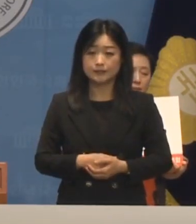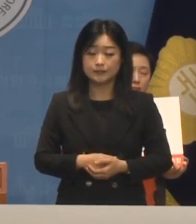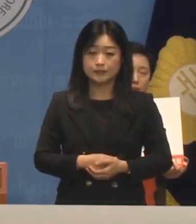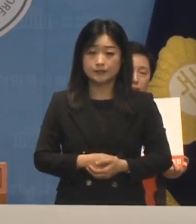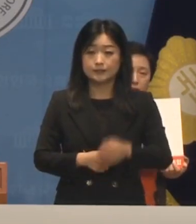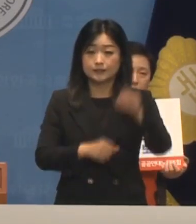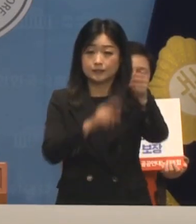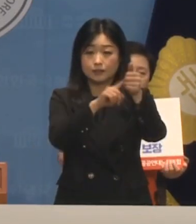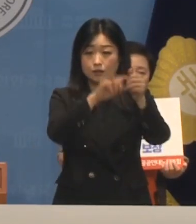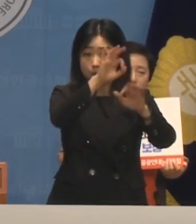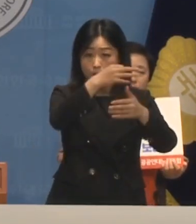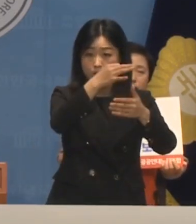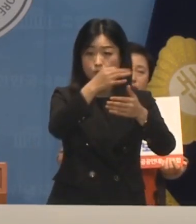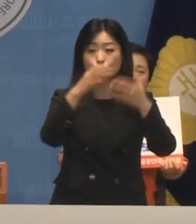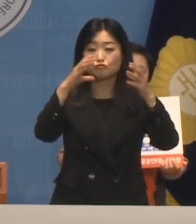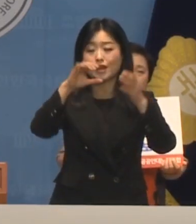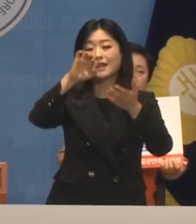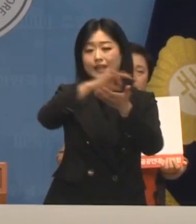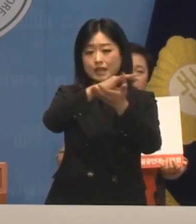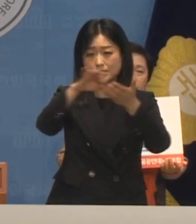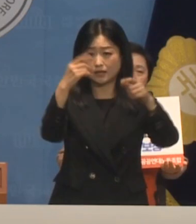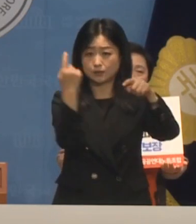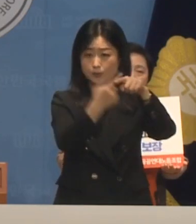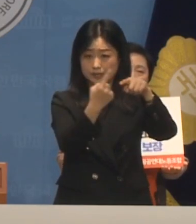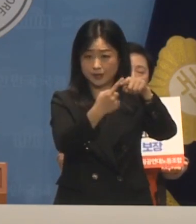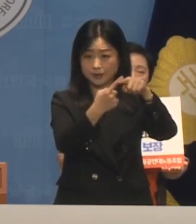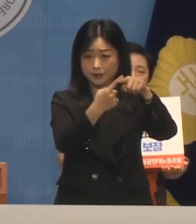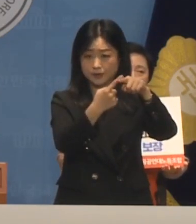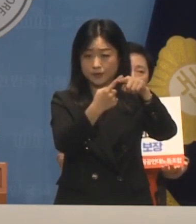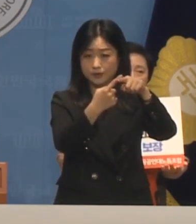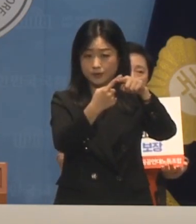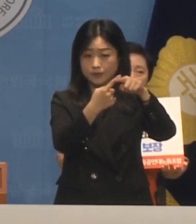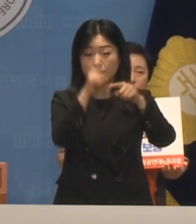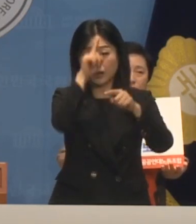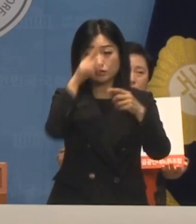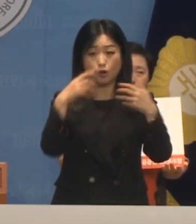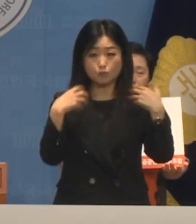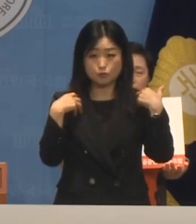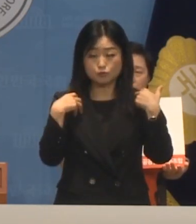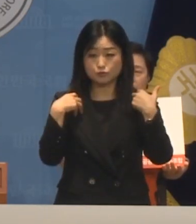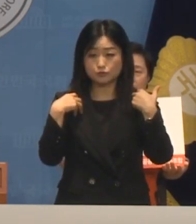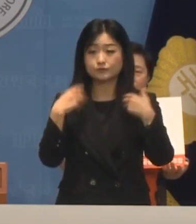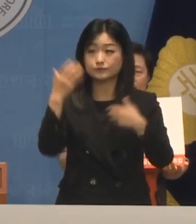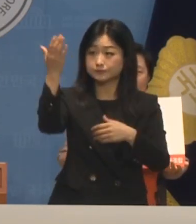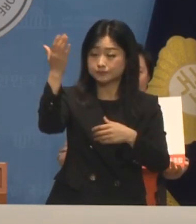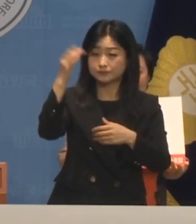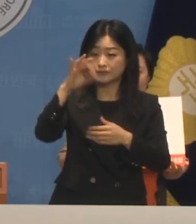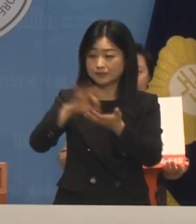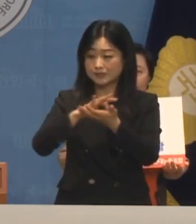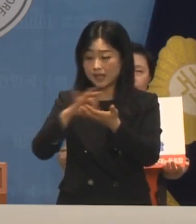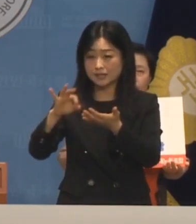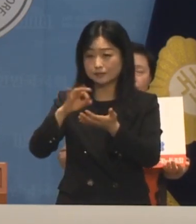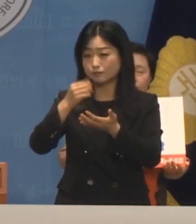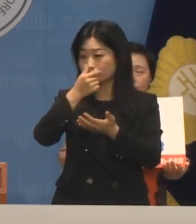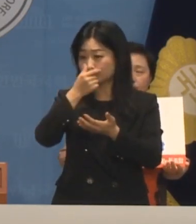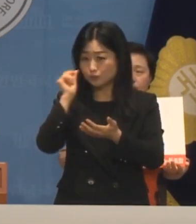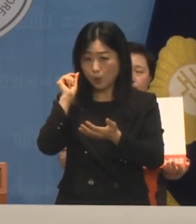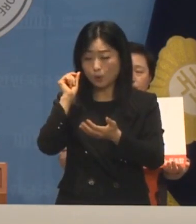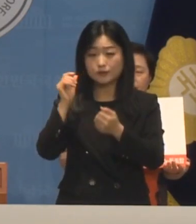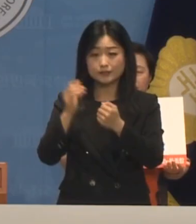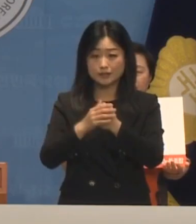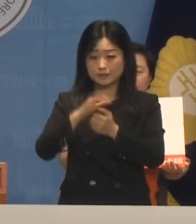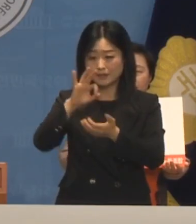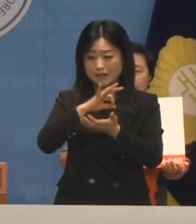대표의 월급도 국가 예산입니다. 정부와 기획재정부는 세수가 부족하다는 핑계로